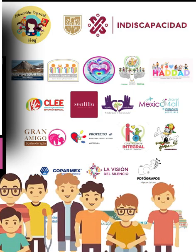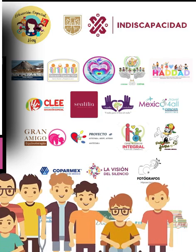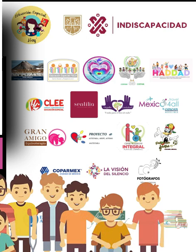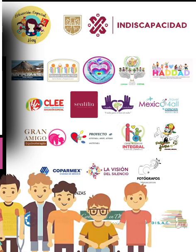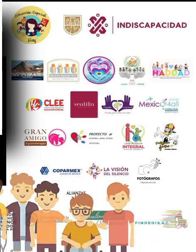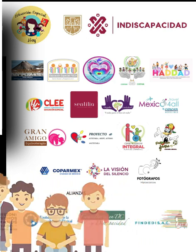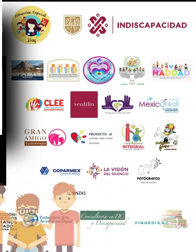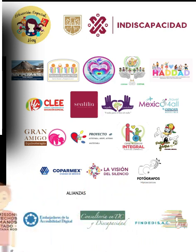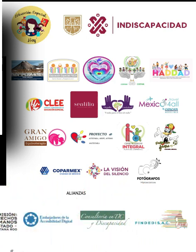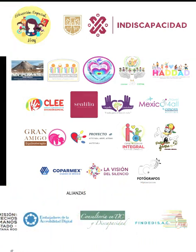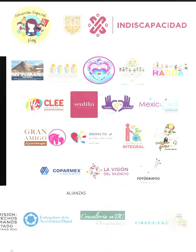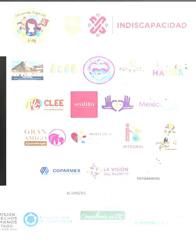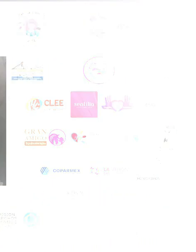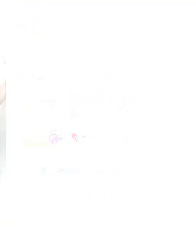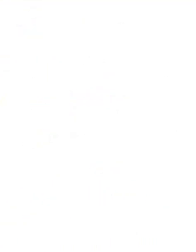Música